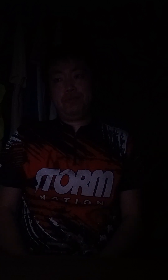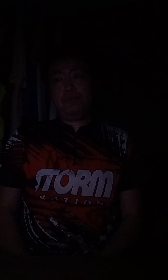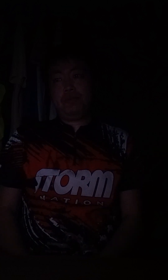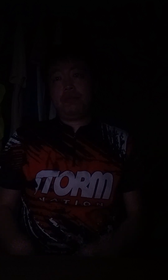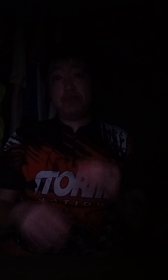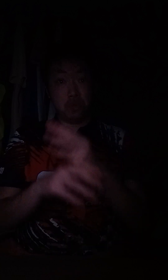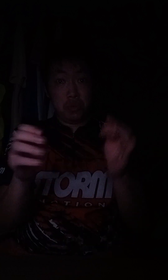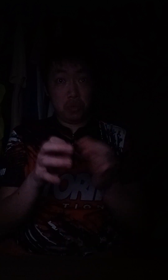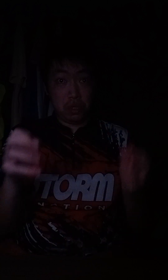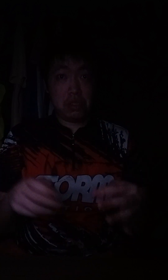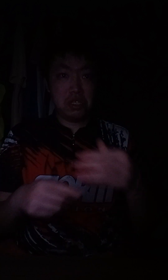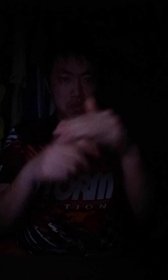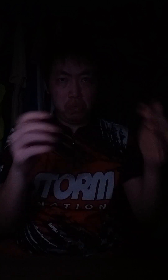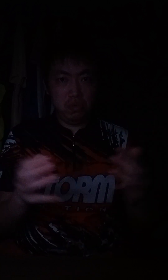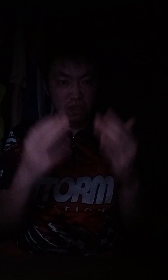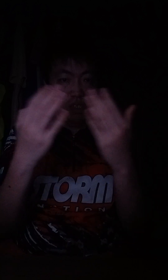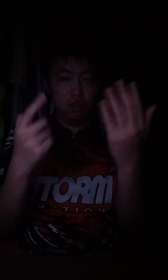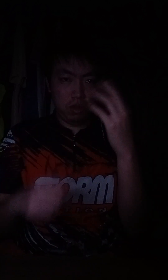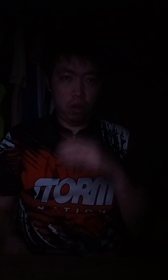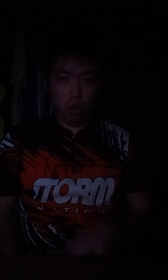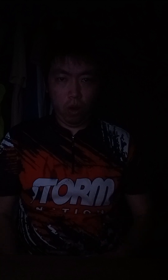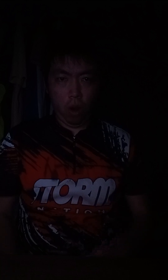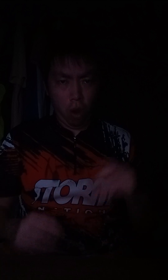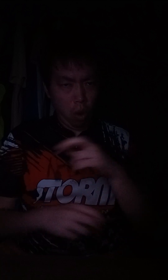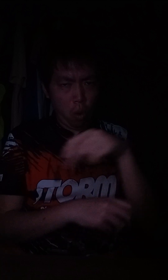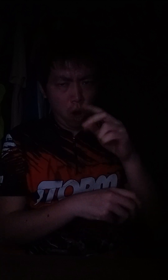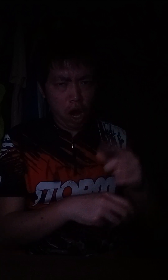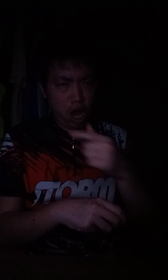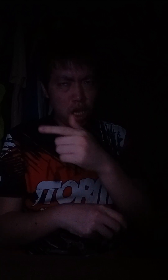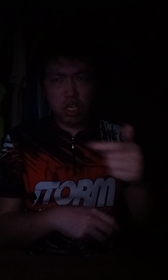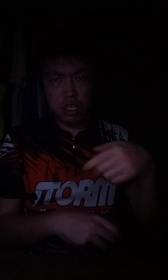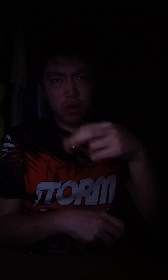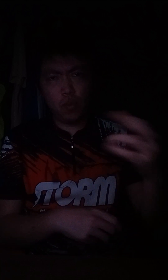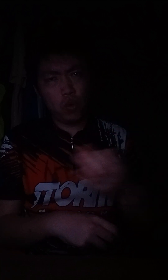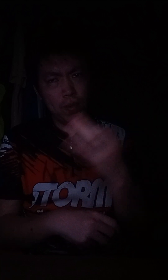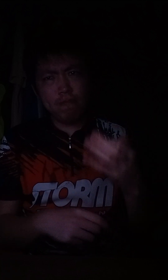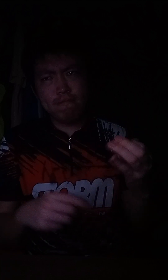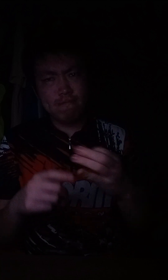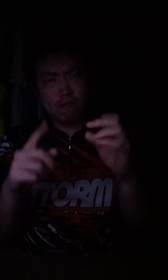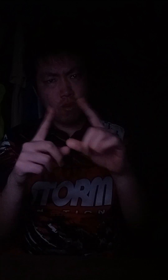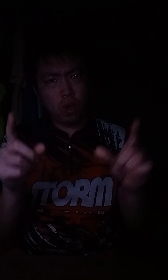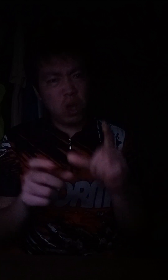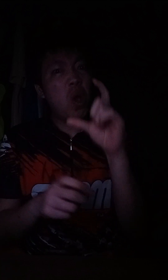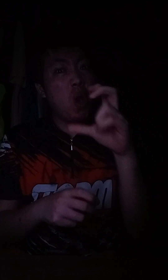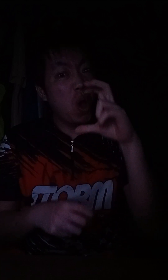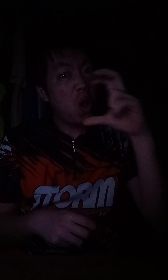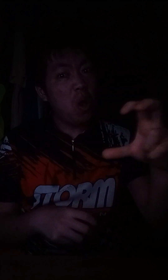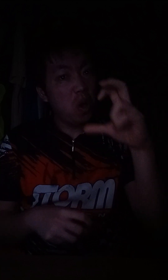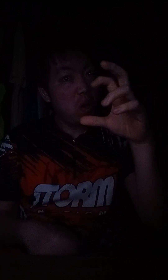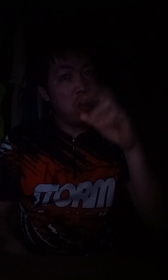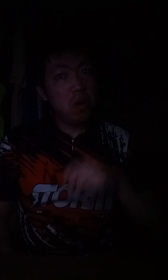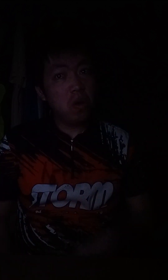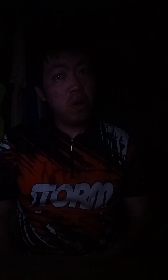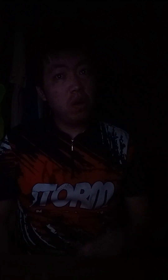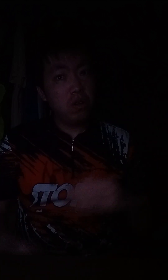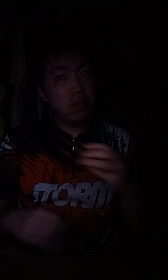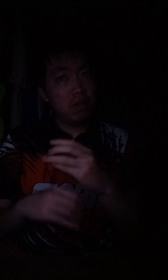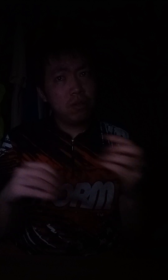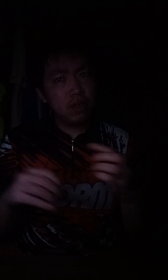경기도 여주의 한 주민센터. 이곳 여자 화장실에는 한동안 종이컵이 놓여 있었습니다. 그냥 버려진 일회용 컵으로 보여